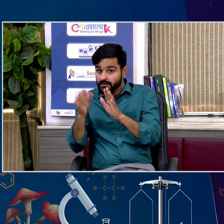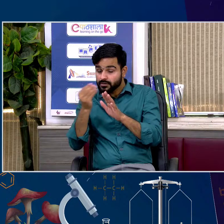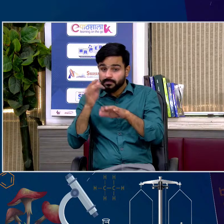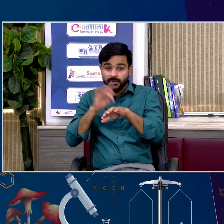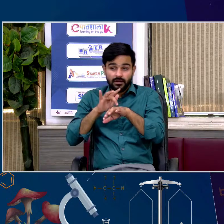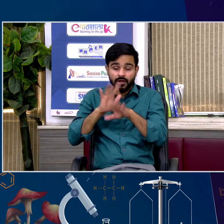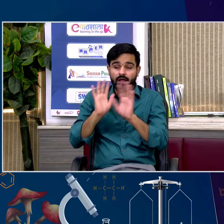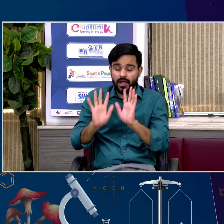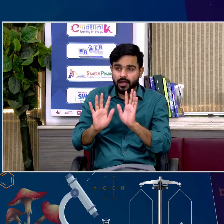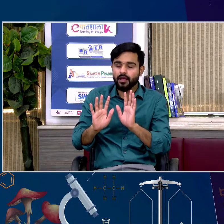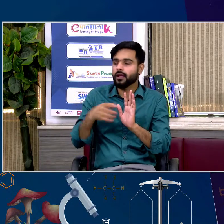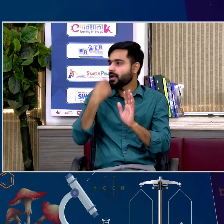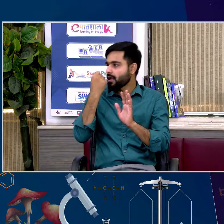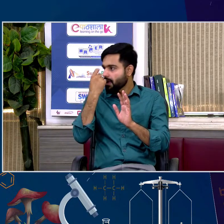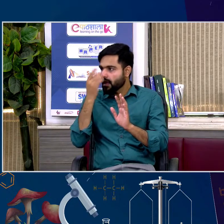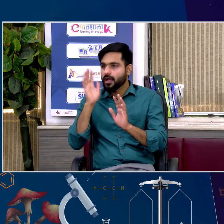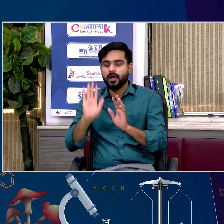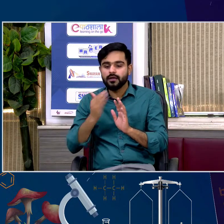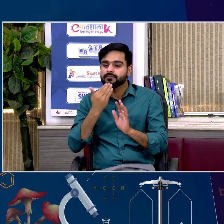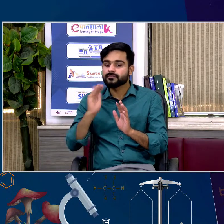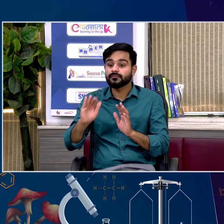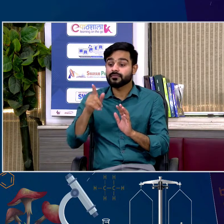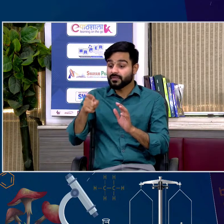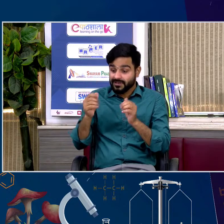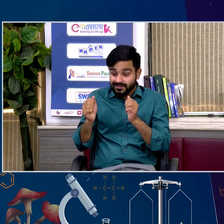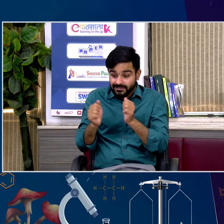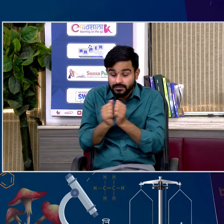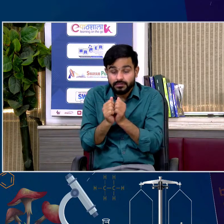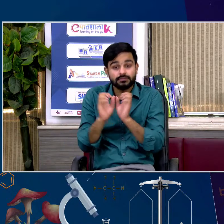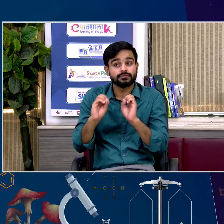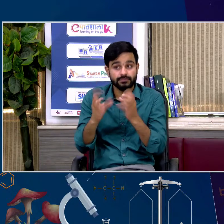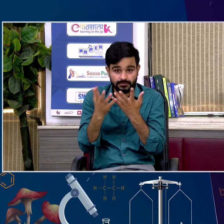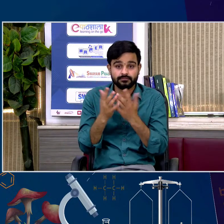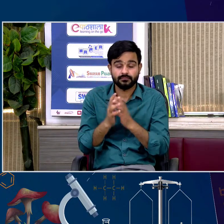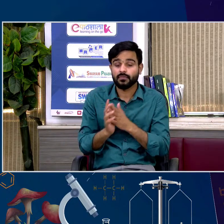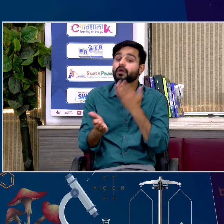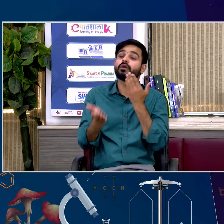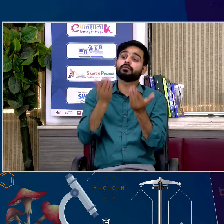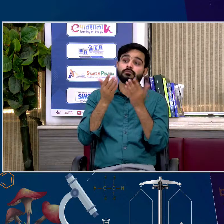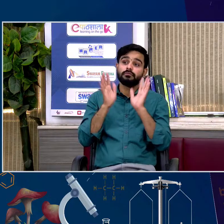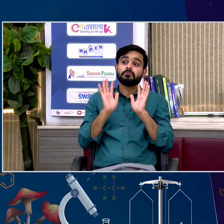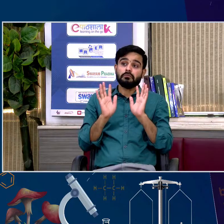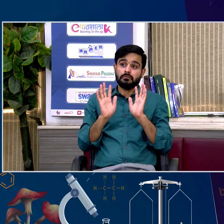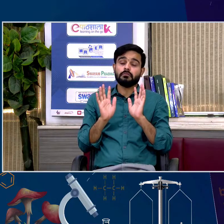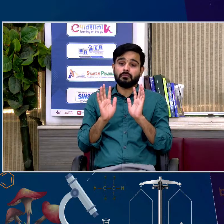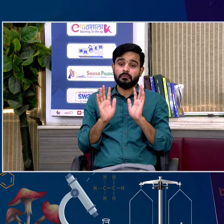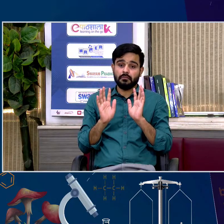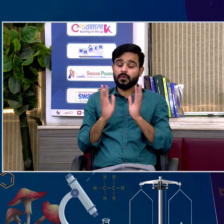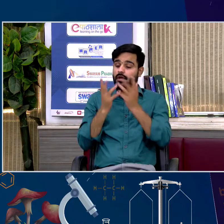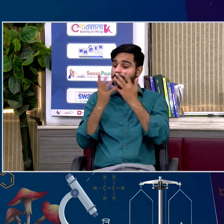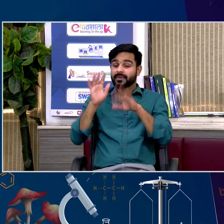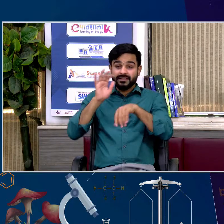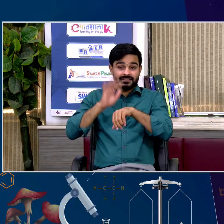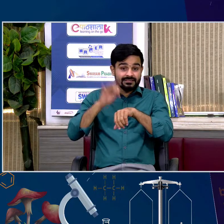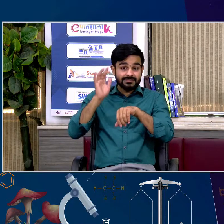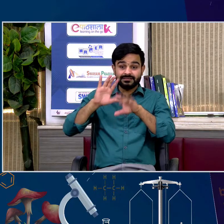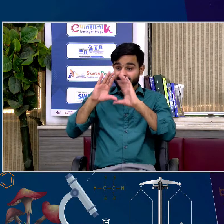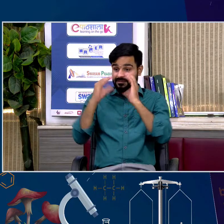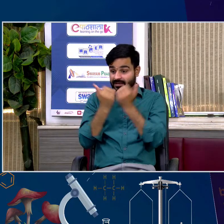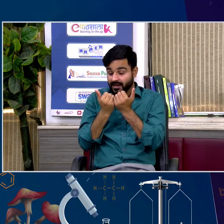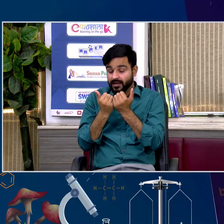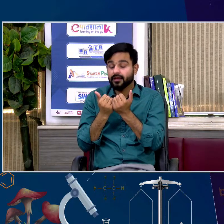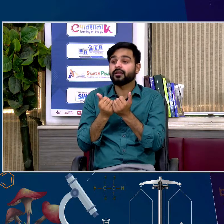सेंसिटिव है, जो थोड़ा सा समझता है बच्चे को, उसके साथ में शुरू करें. एंड मे बी यू वुड वांट टू सेड व्हेन यू सेंसिटाइज द क्लास